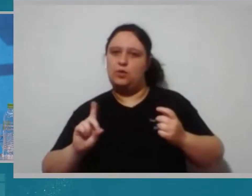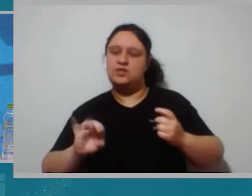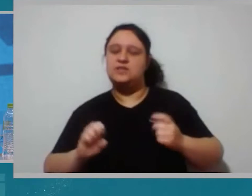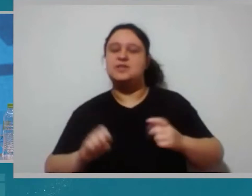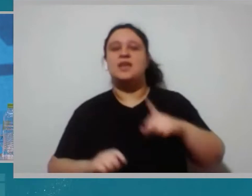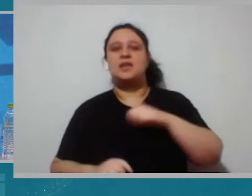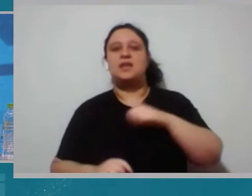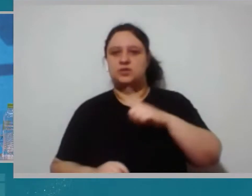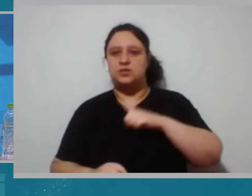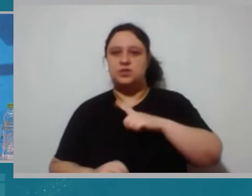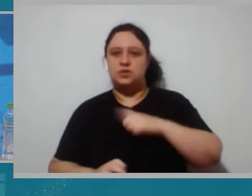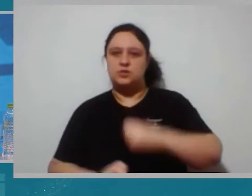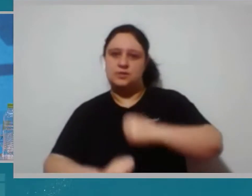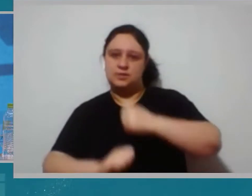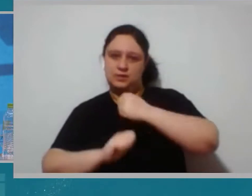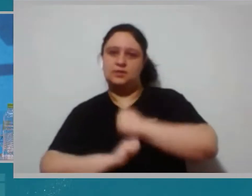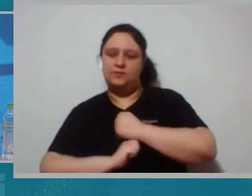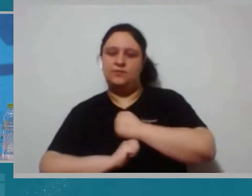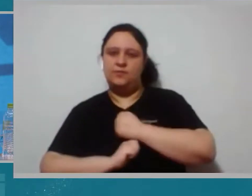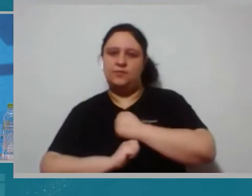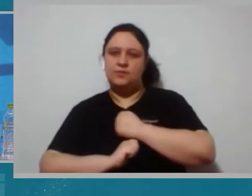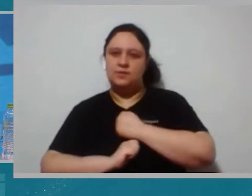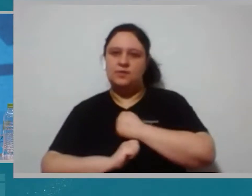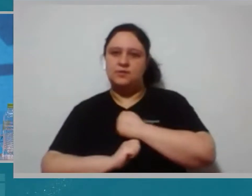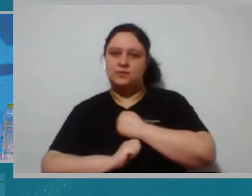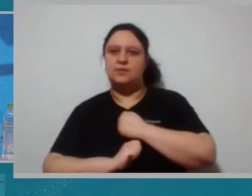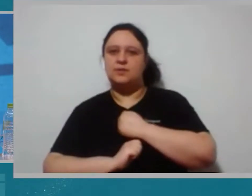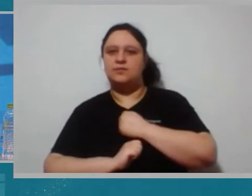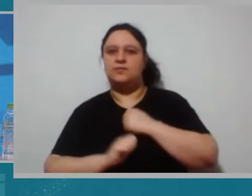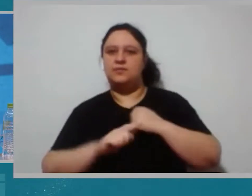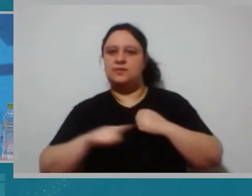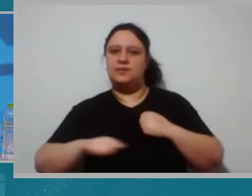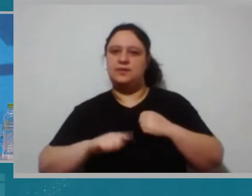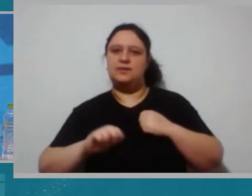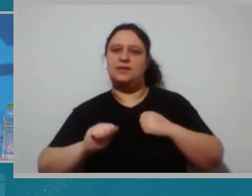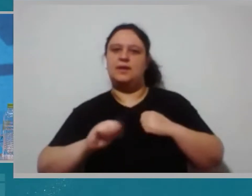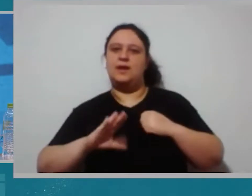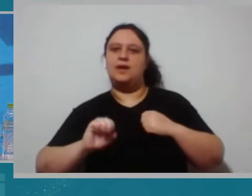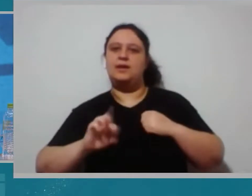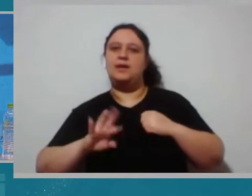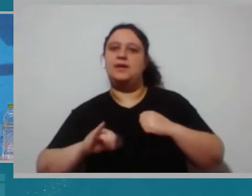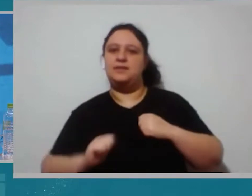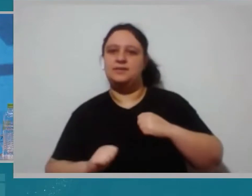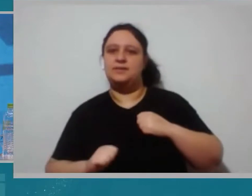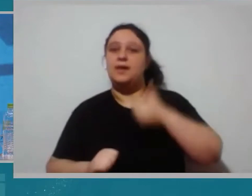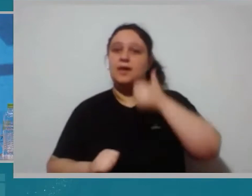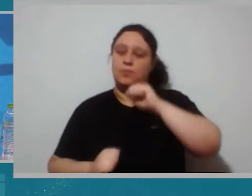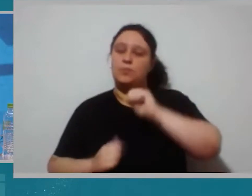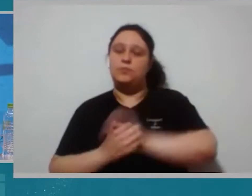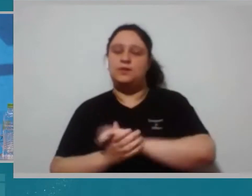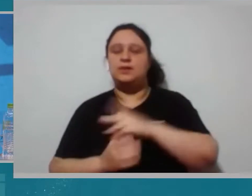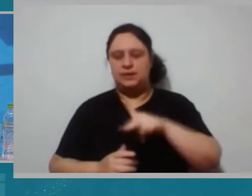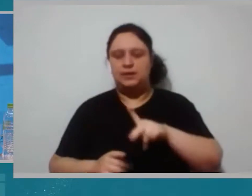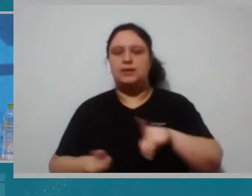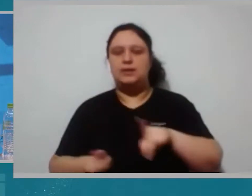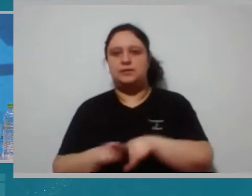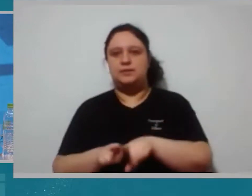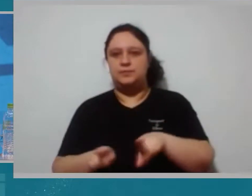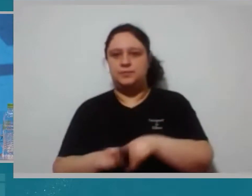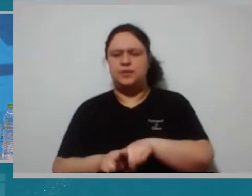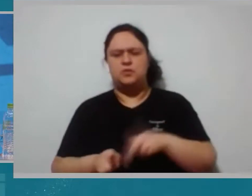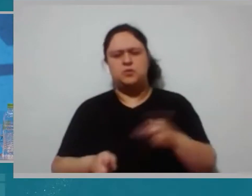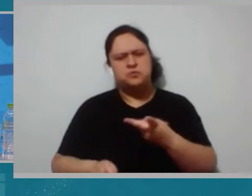Abias. Sua mulher era das filhas de Arão e se chamava Isabel. Ambos eram justos diante de